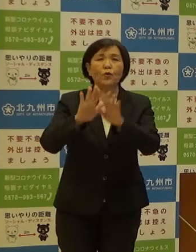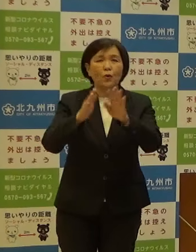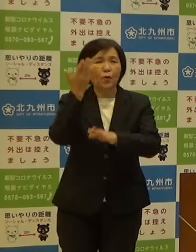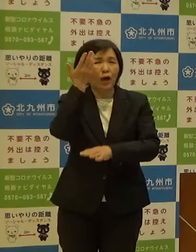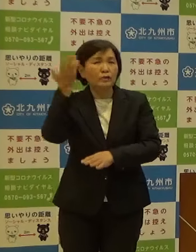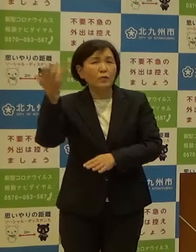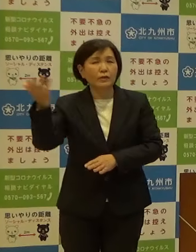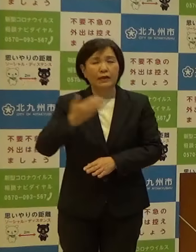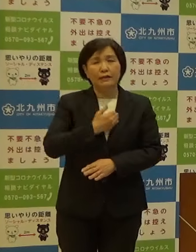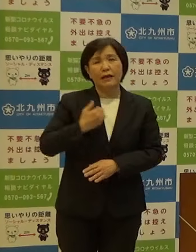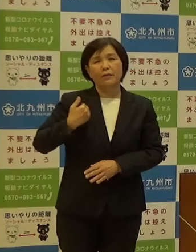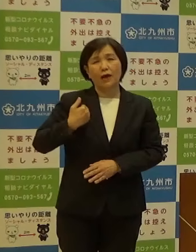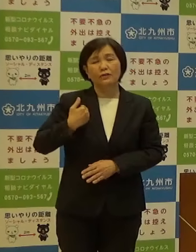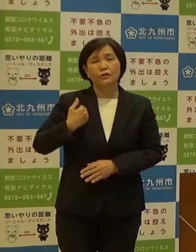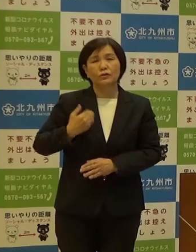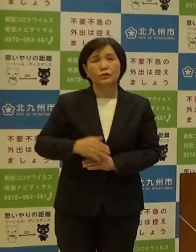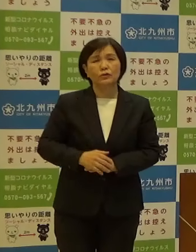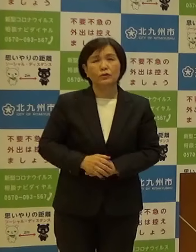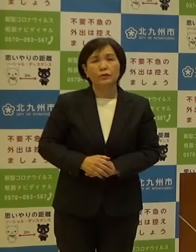できるわけでありまして、